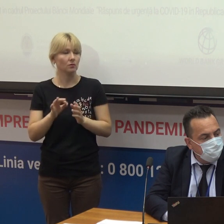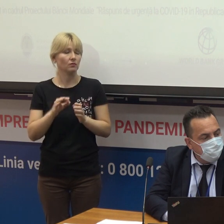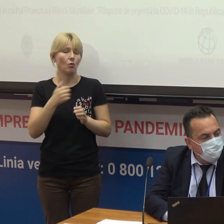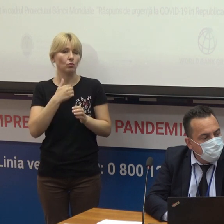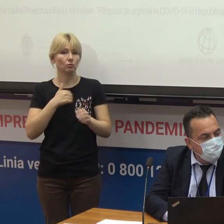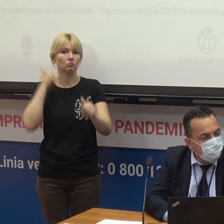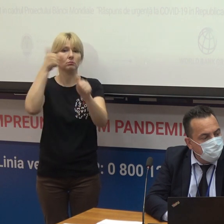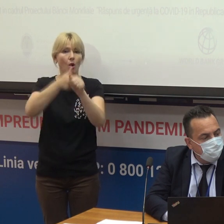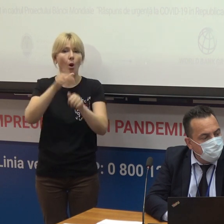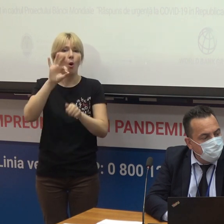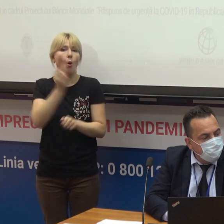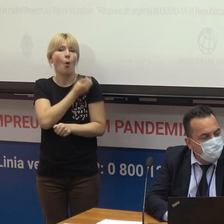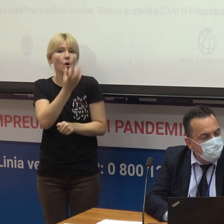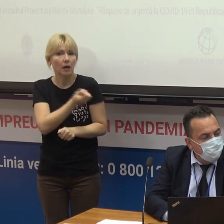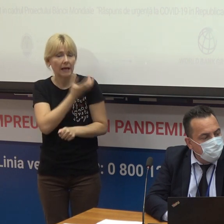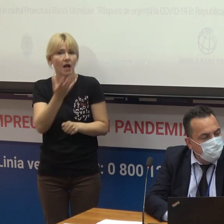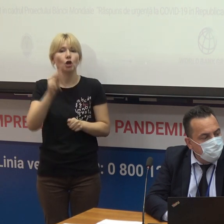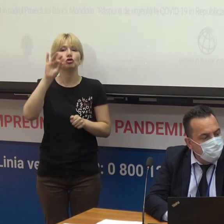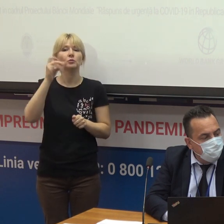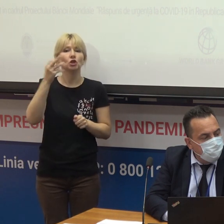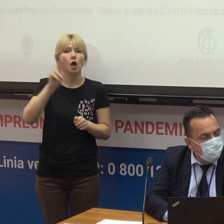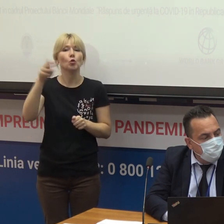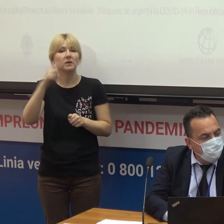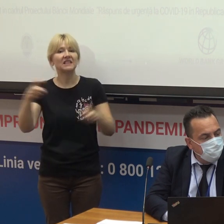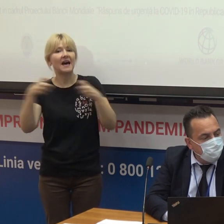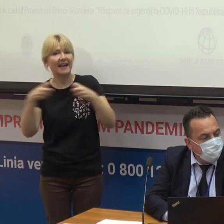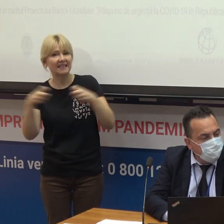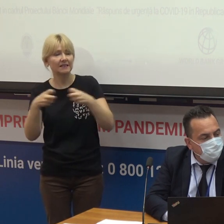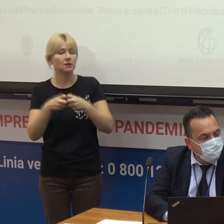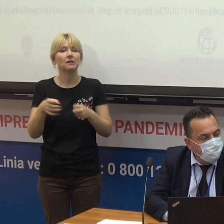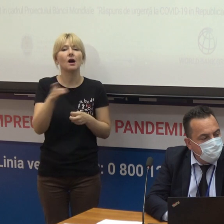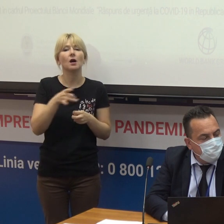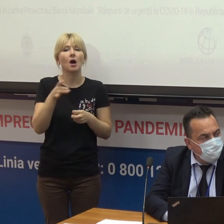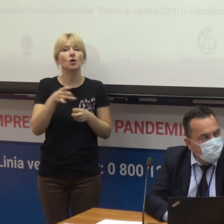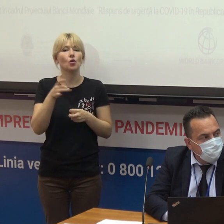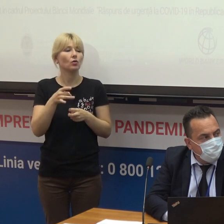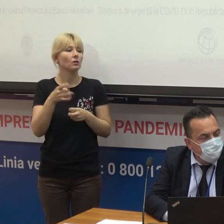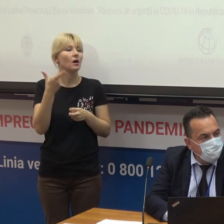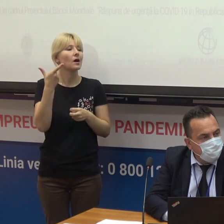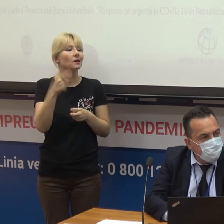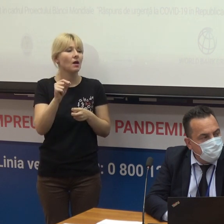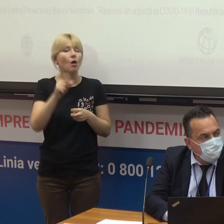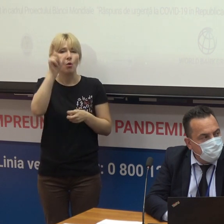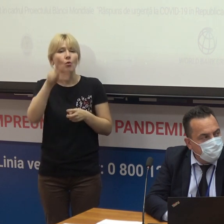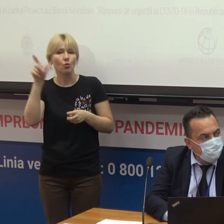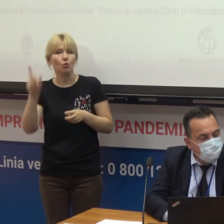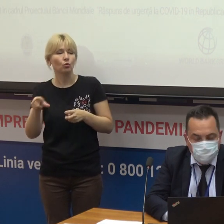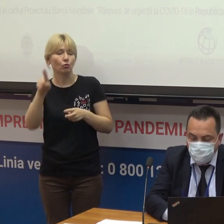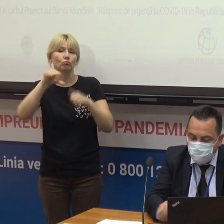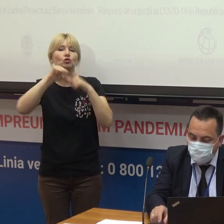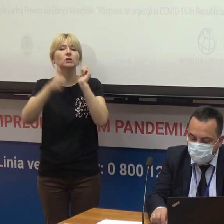urmat de Urhei, Cimișlia, Soroca, Dubăsari, Rezina, raioane cu o rată de acoperire în jur